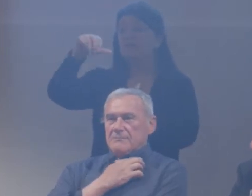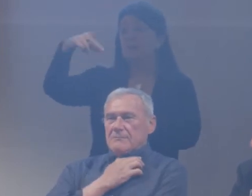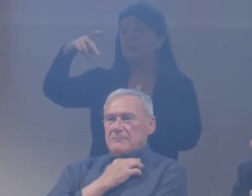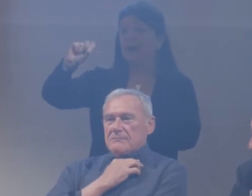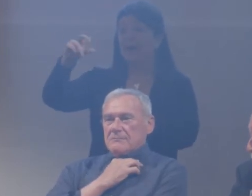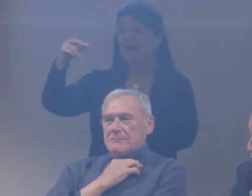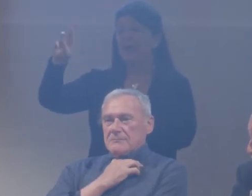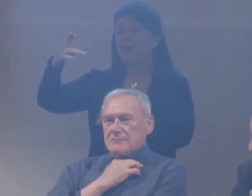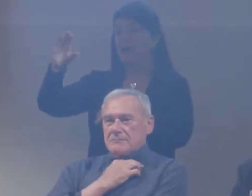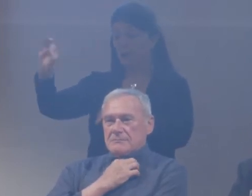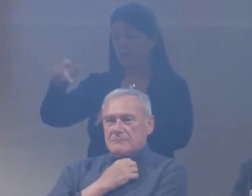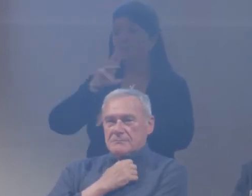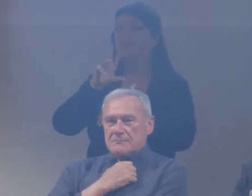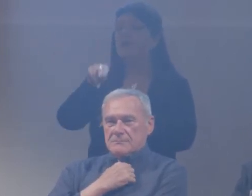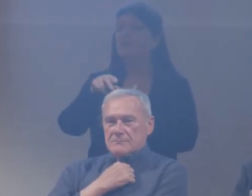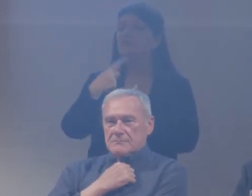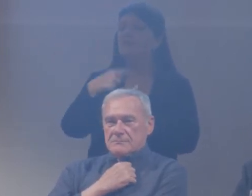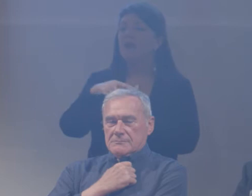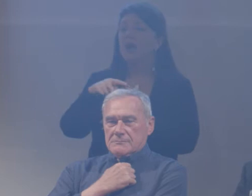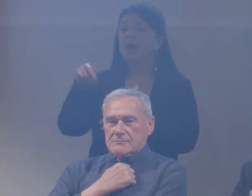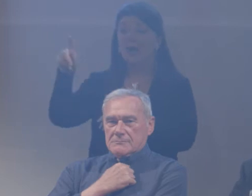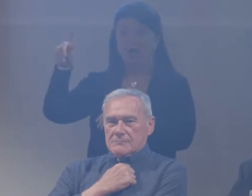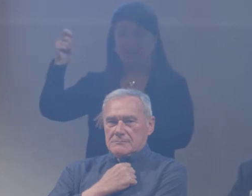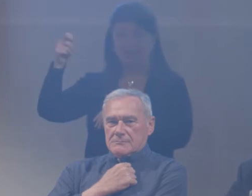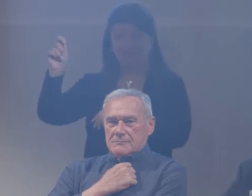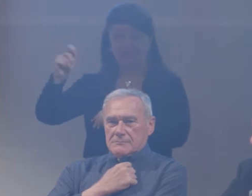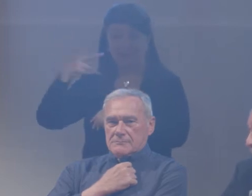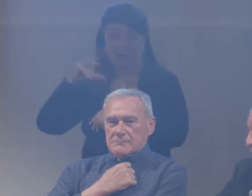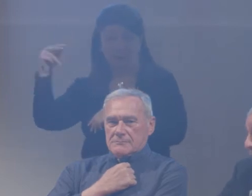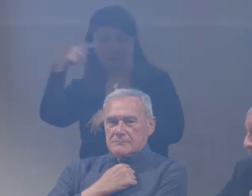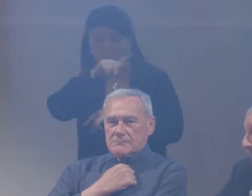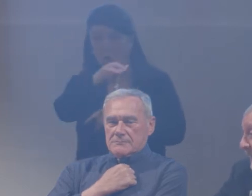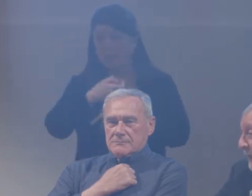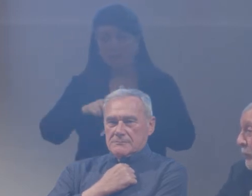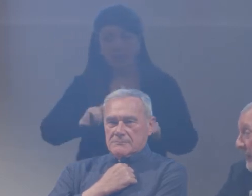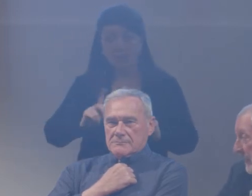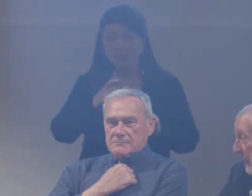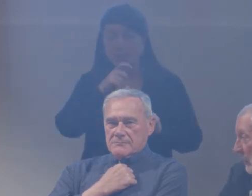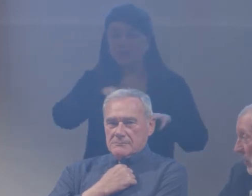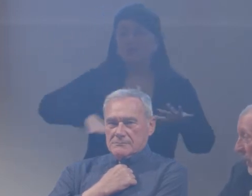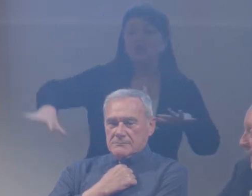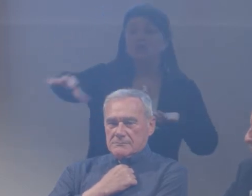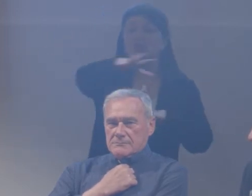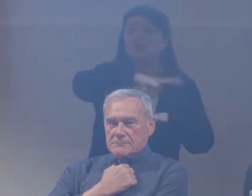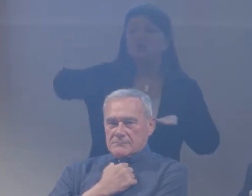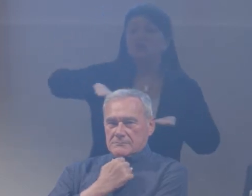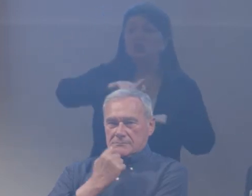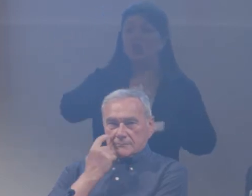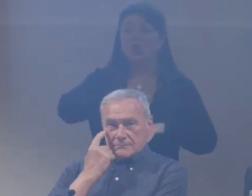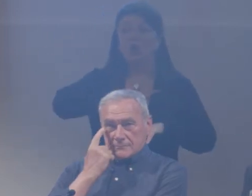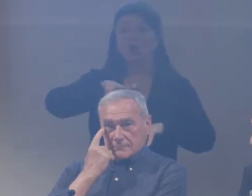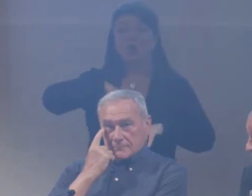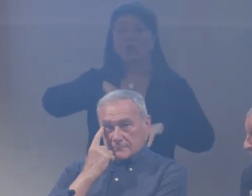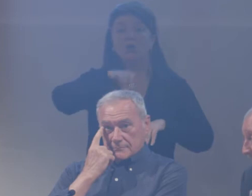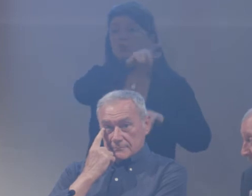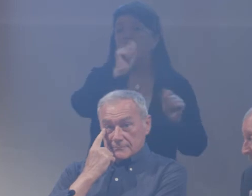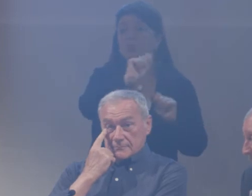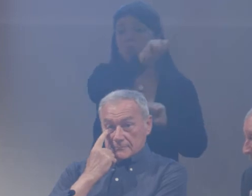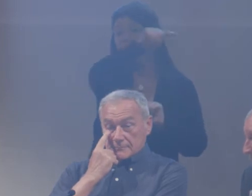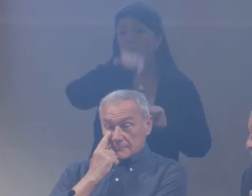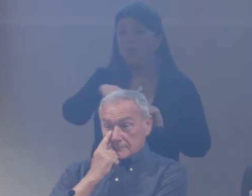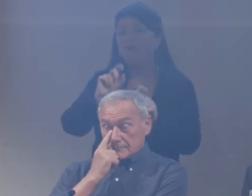E gli dicevano: Ninuzzo, qui non devi venire, perché questa zona è gestita da Don Masino e tu non puoi venire a vendere